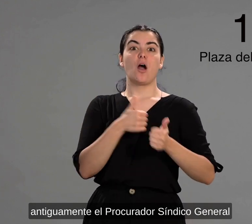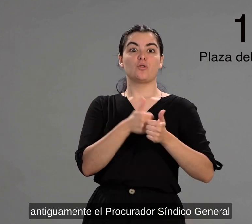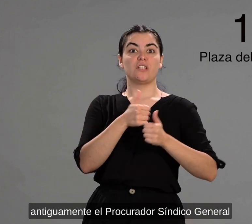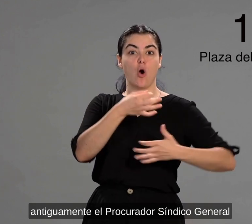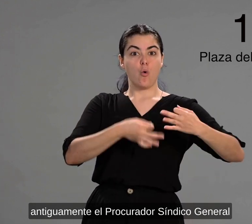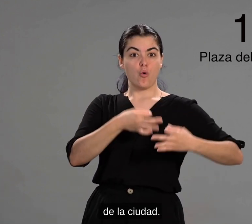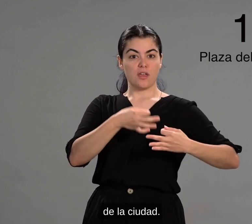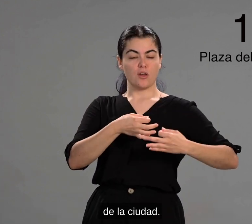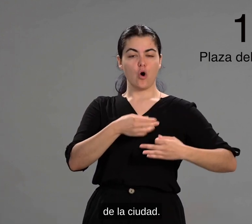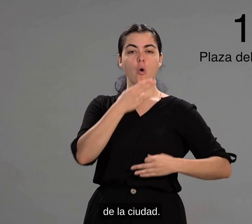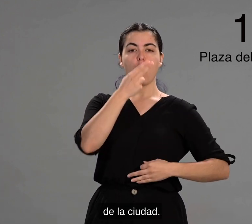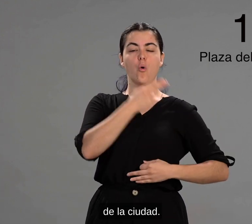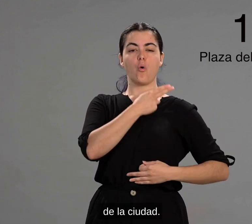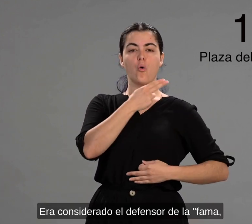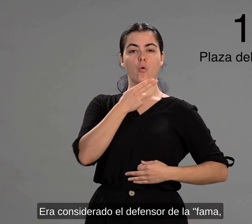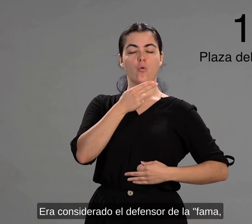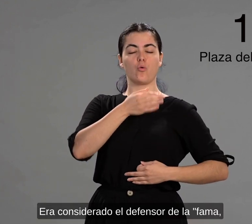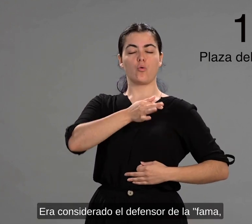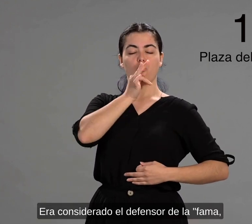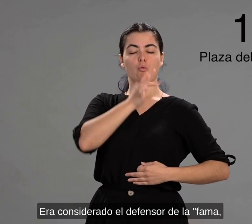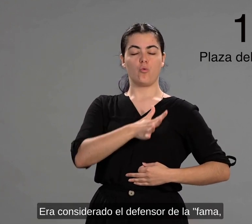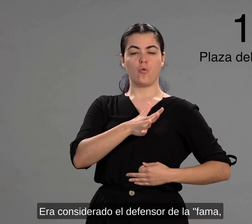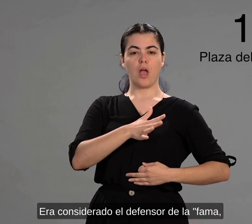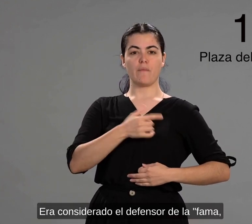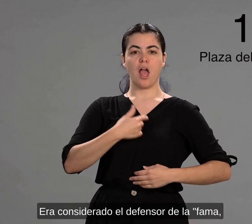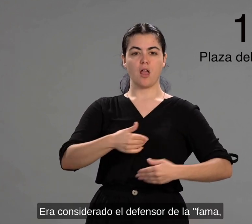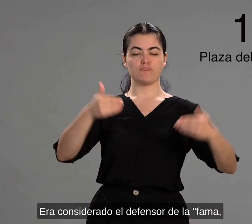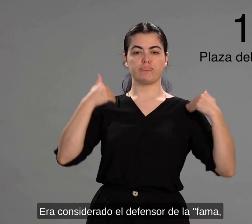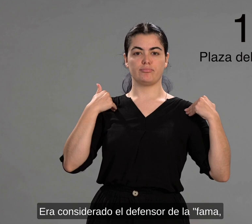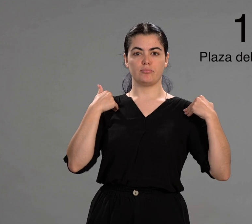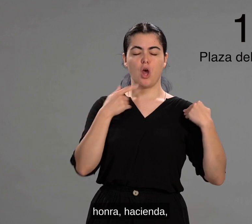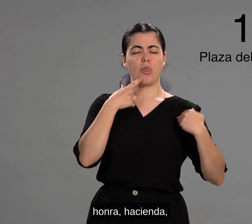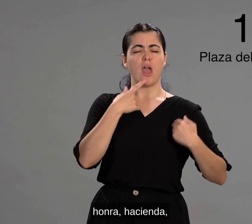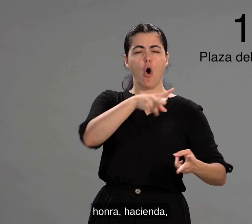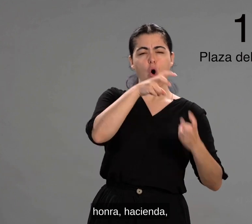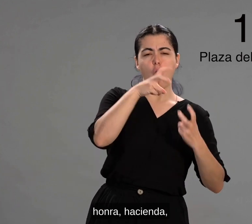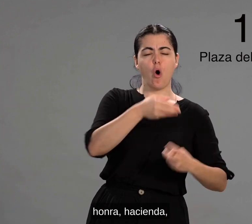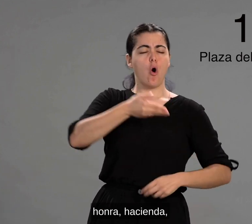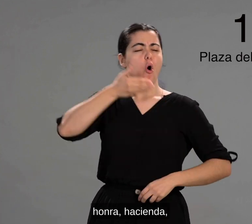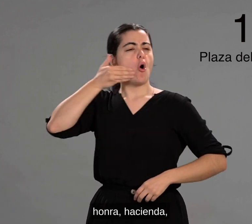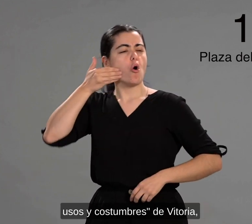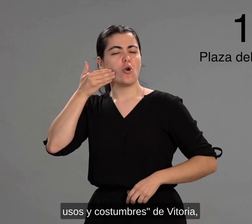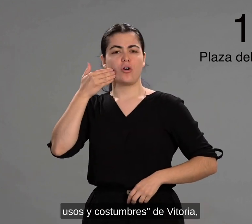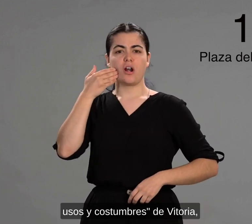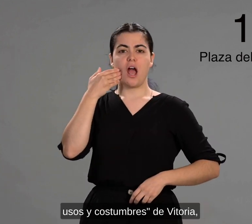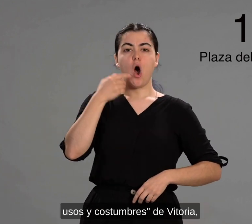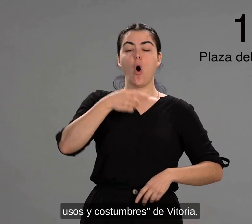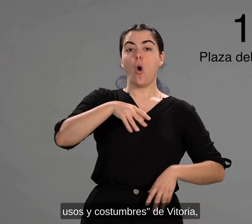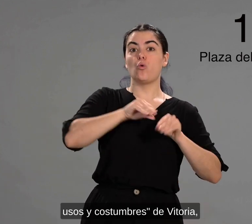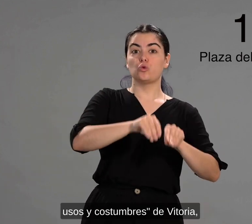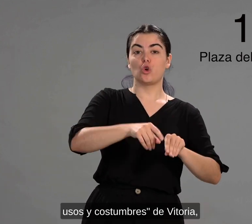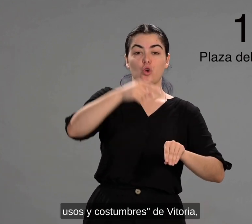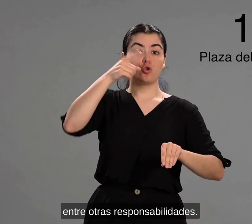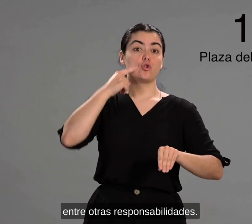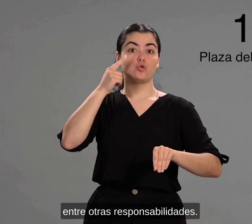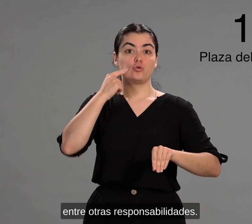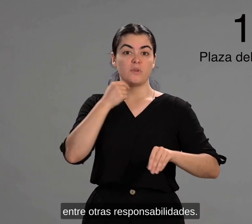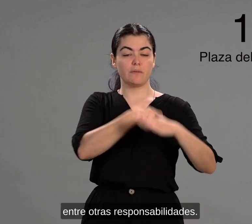síndico general de la ciudad. Era considerado el defensor de la fama, honra, hacienda, usos y costumbres de Vitoria, entre otras